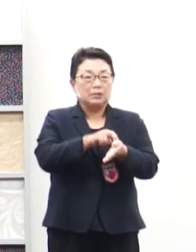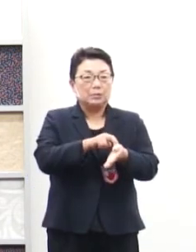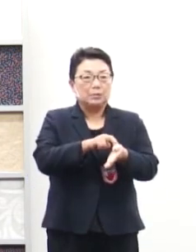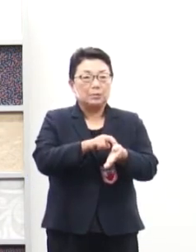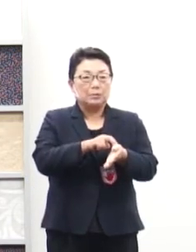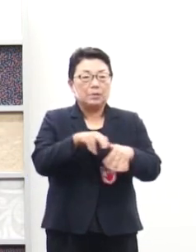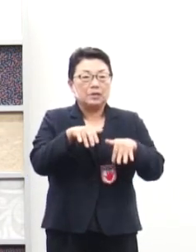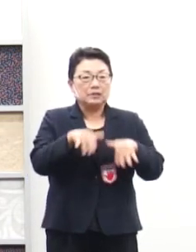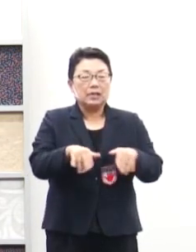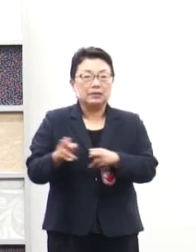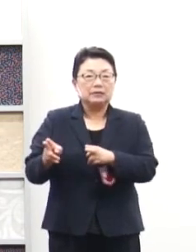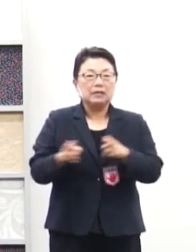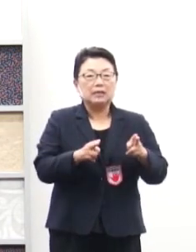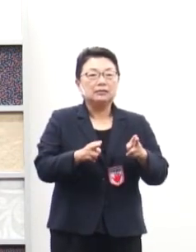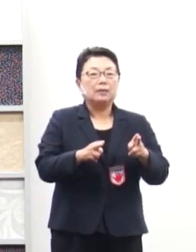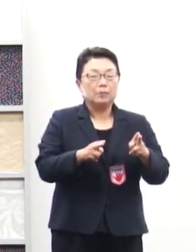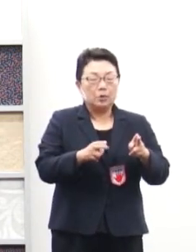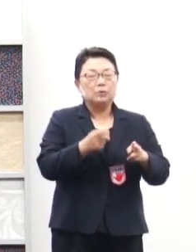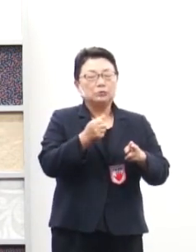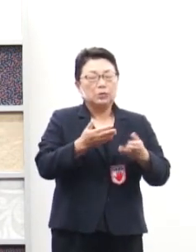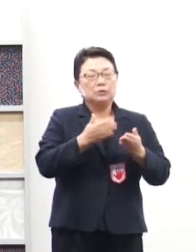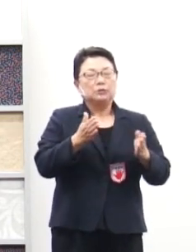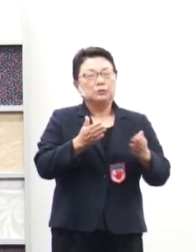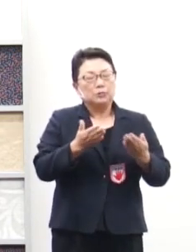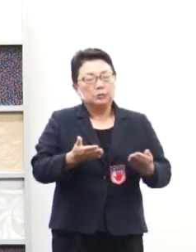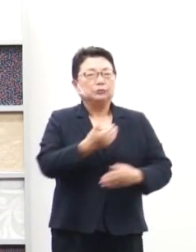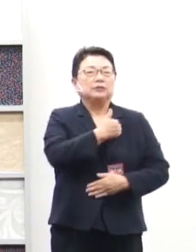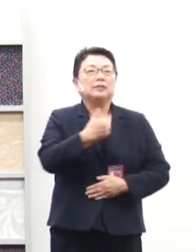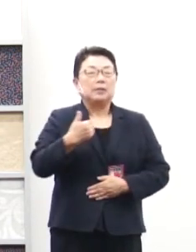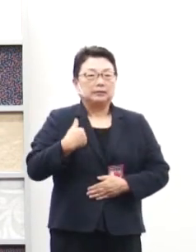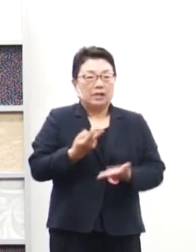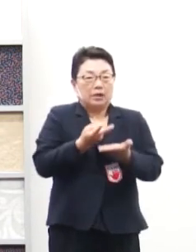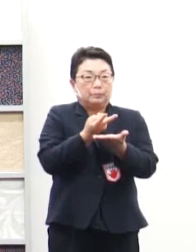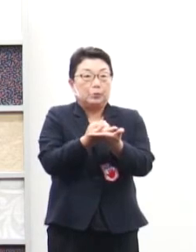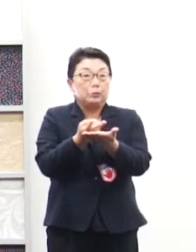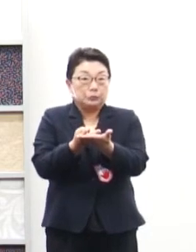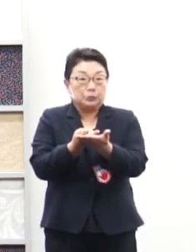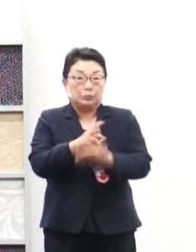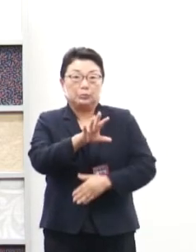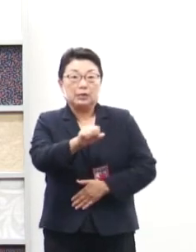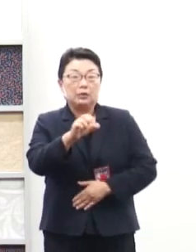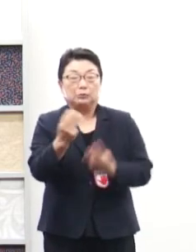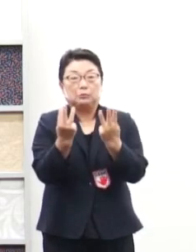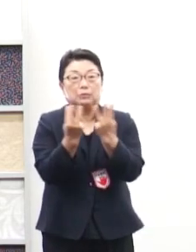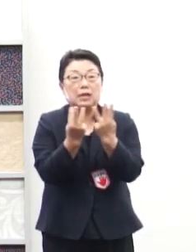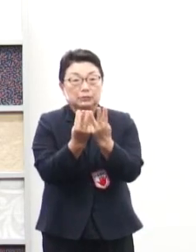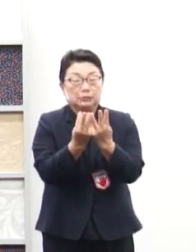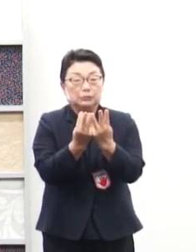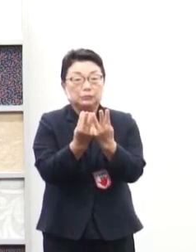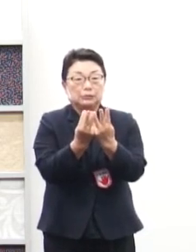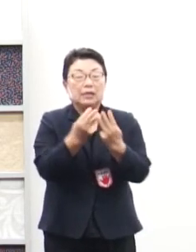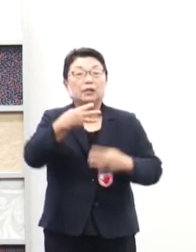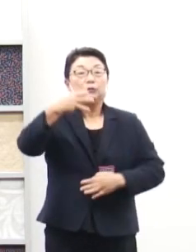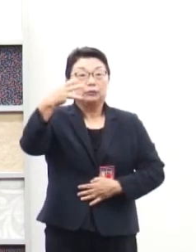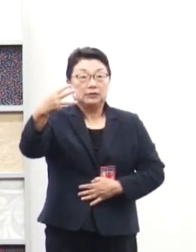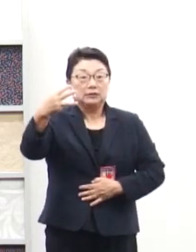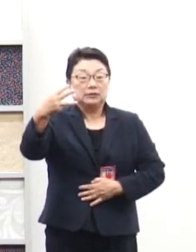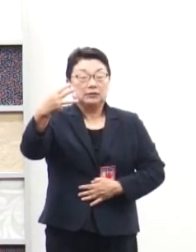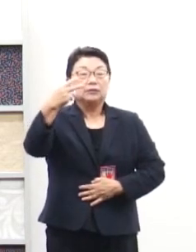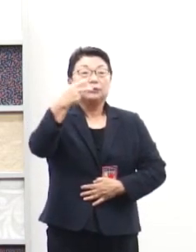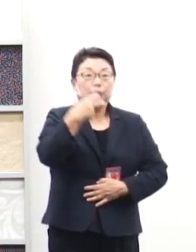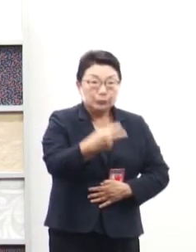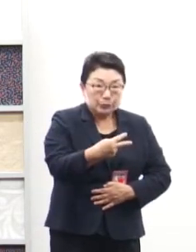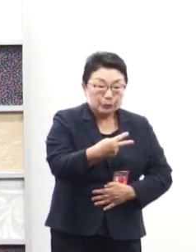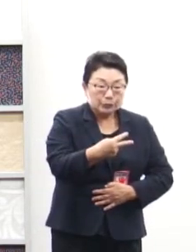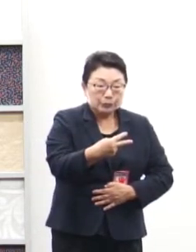も、一定の余裕ができましたので、病床確保フェーズにつきましても本日付で、フェーズ3から、フェーズ